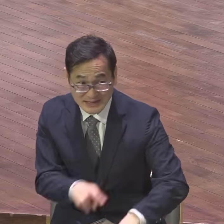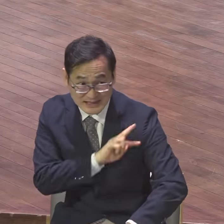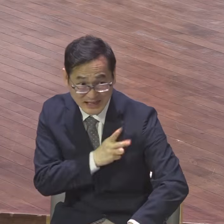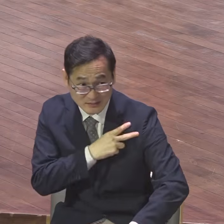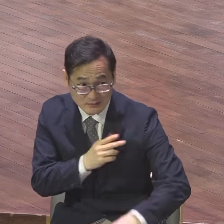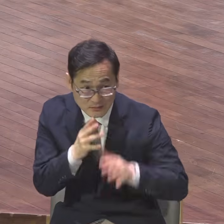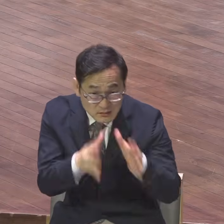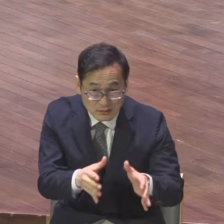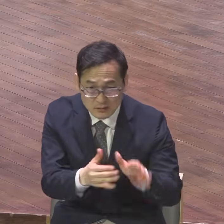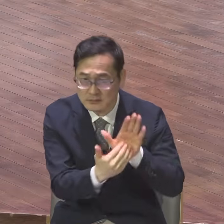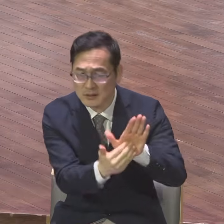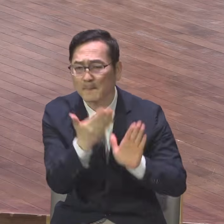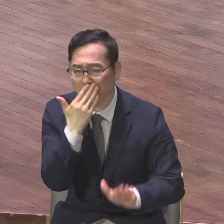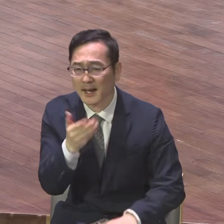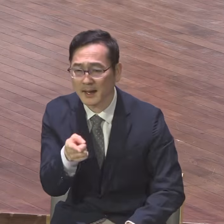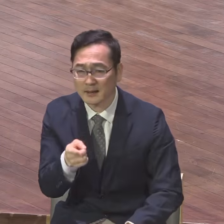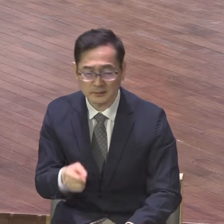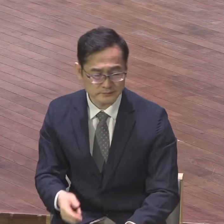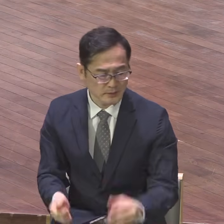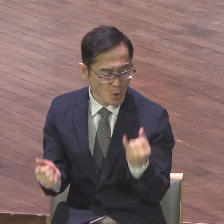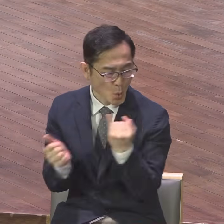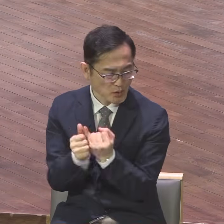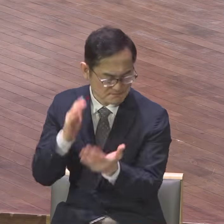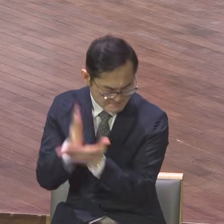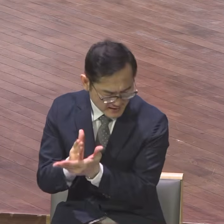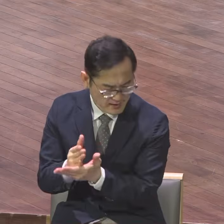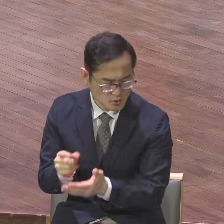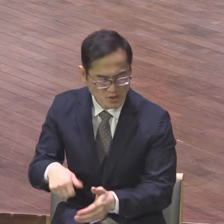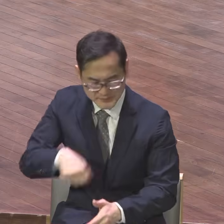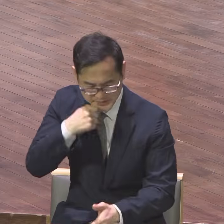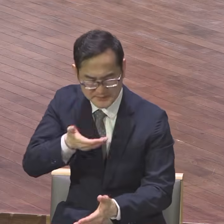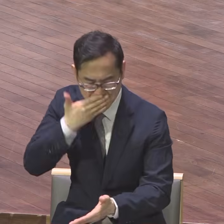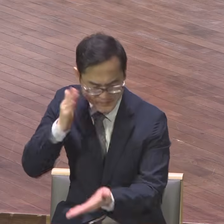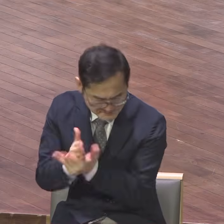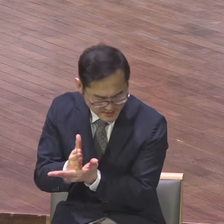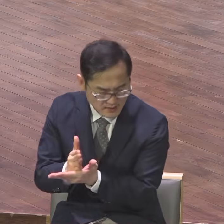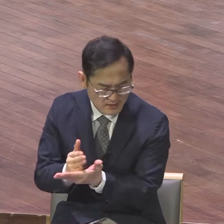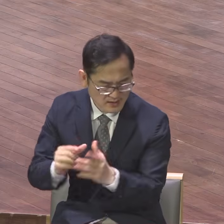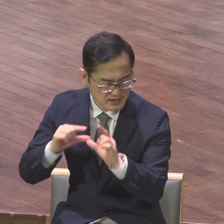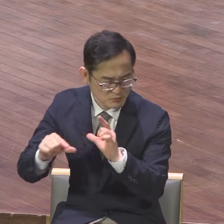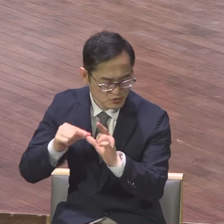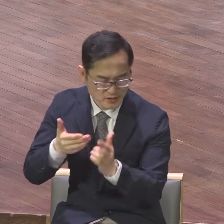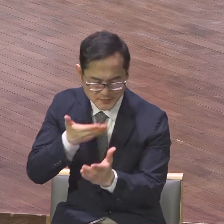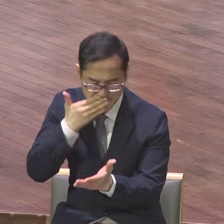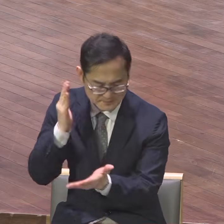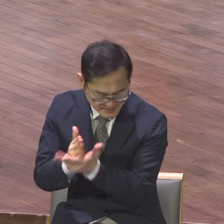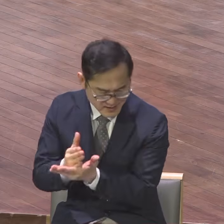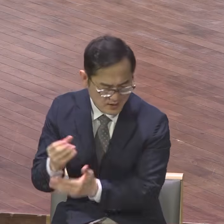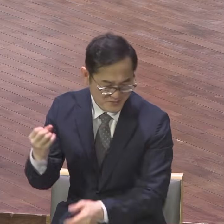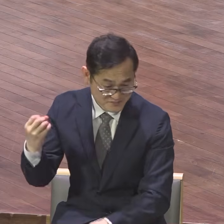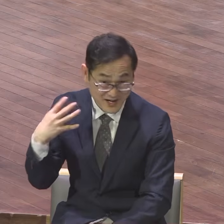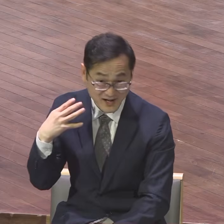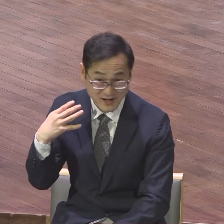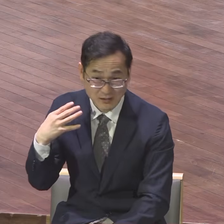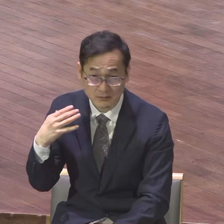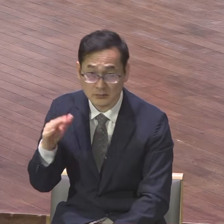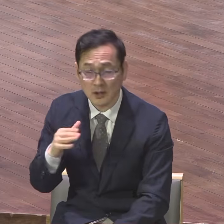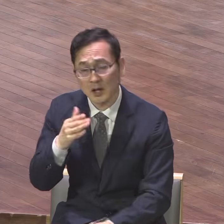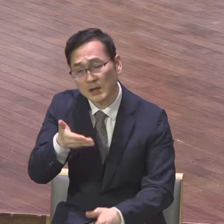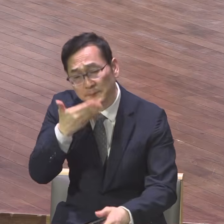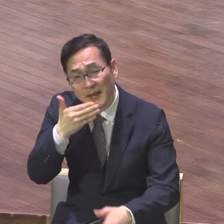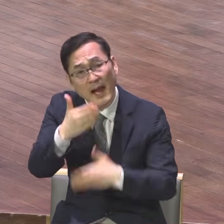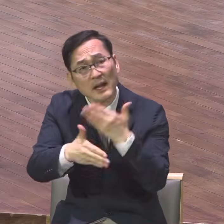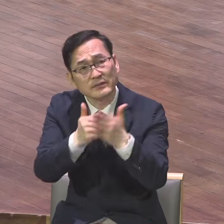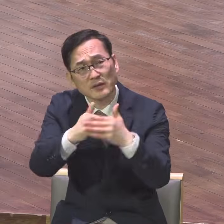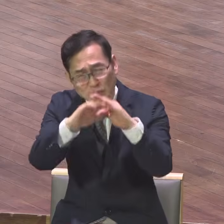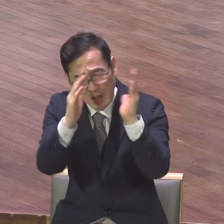봅니다. 혼인을 금하고 어떤 음식은 먹지 말라고 할 터이나 음식물은 하나님 지으신